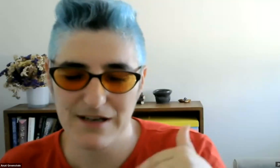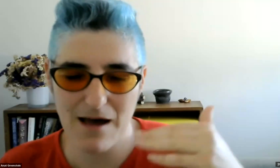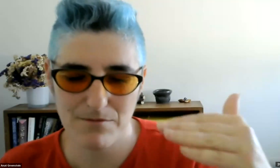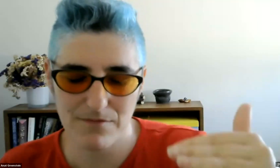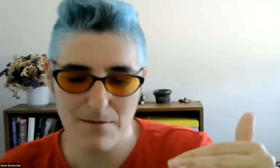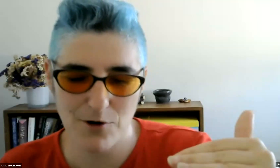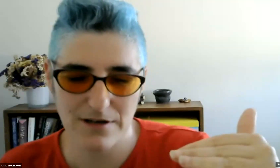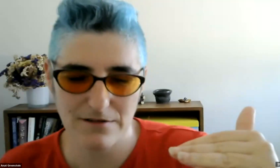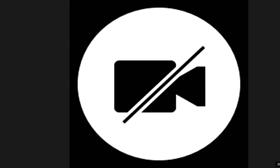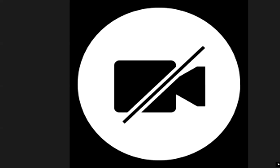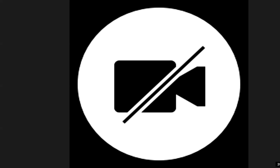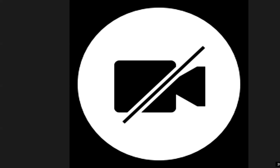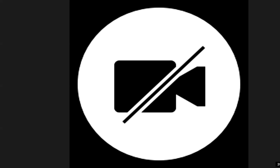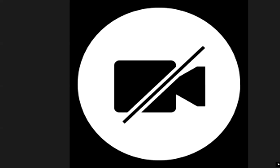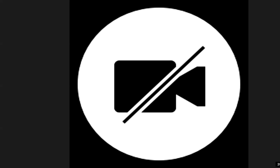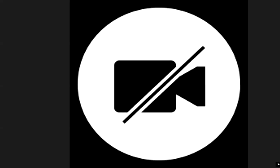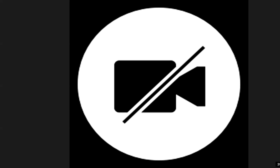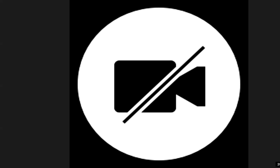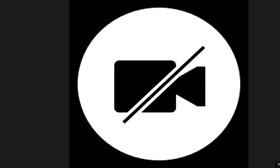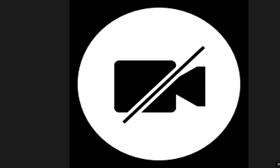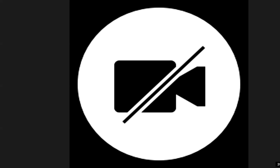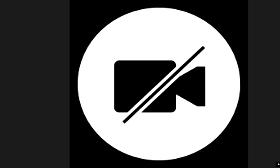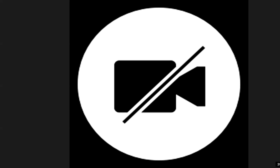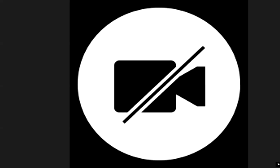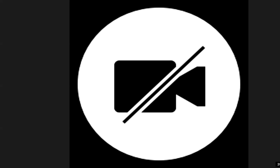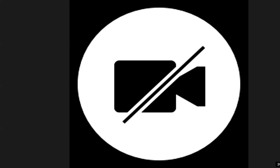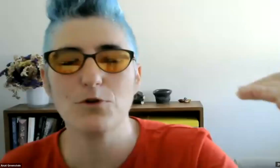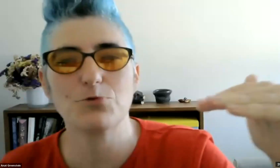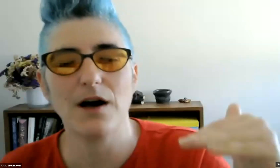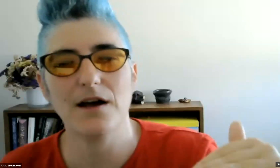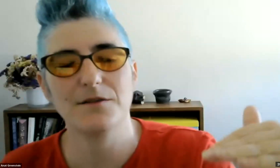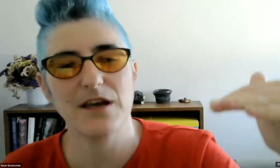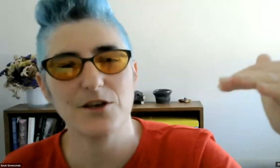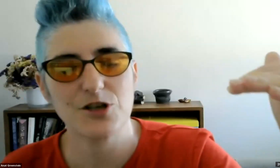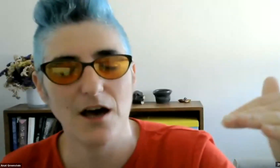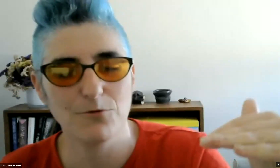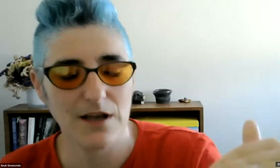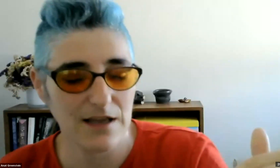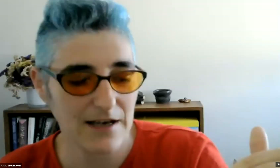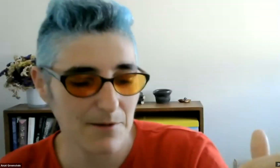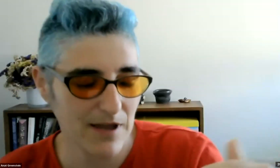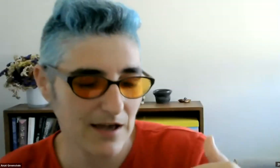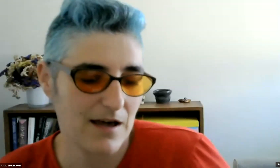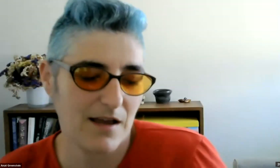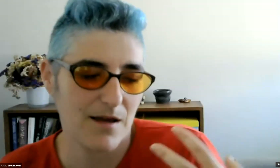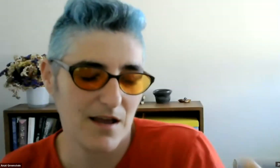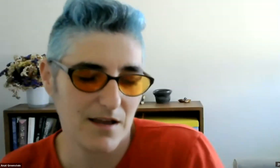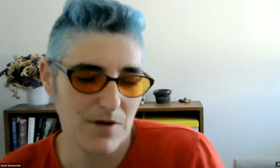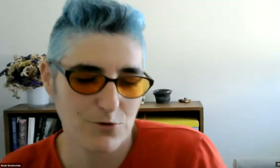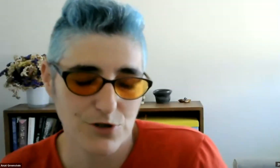גם לא ביד להבין כל ביטוי שהוא אחרת מאיך שאנחנו רגילים, בהכרח כמשהו